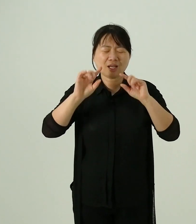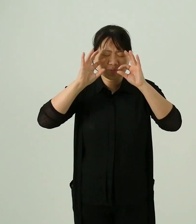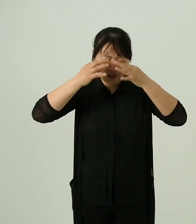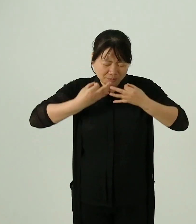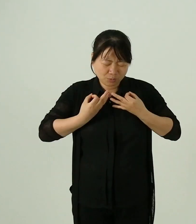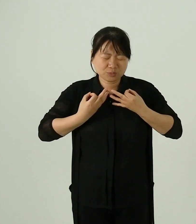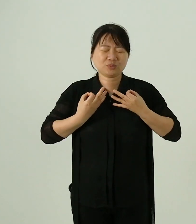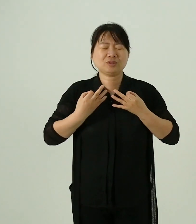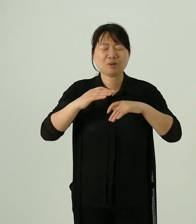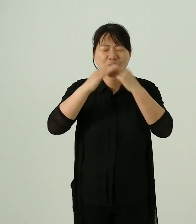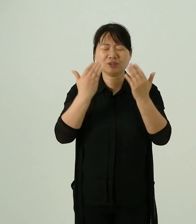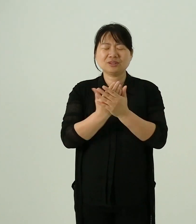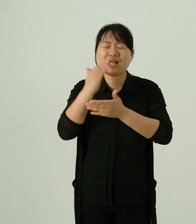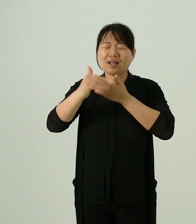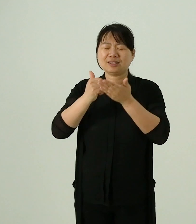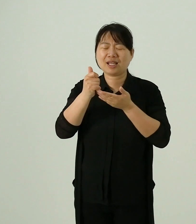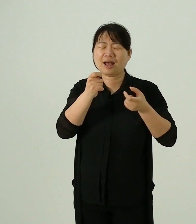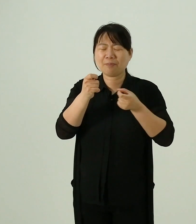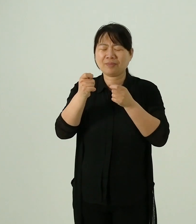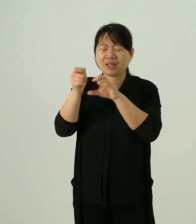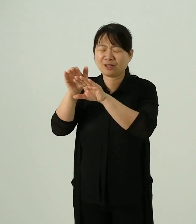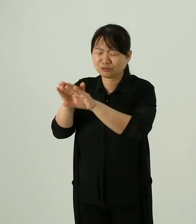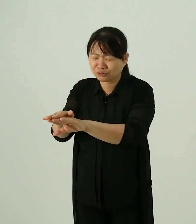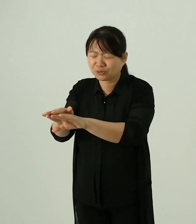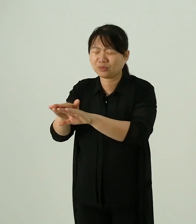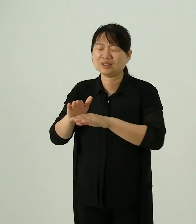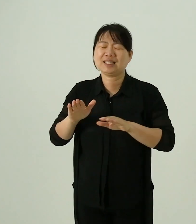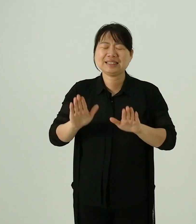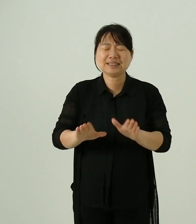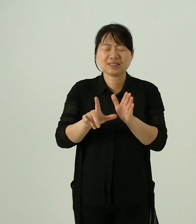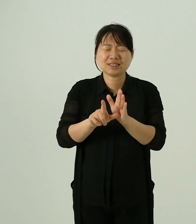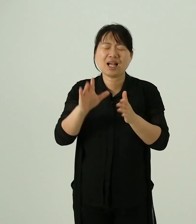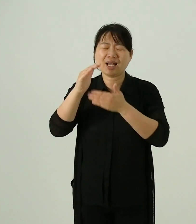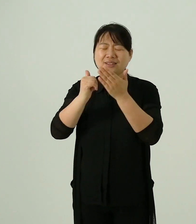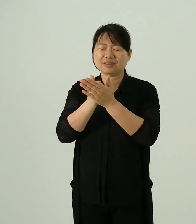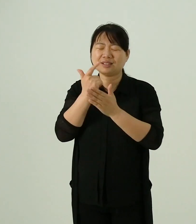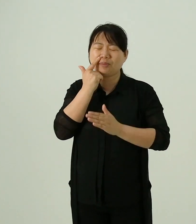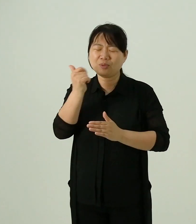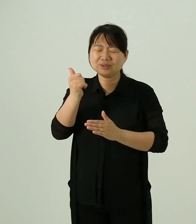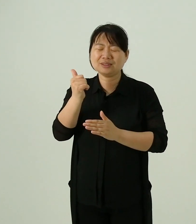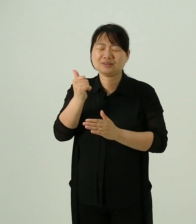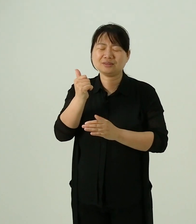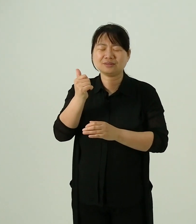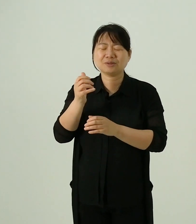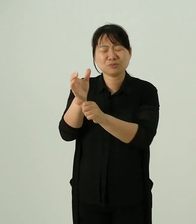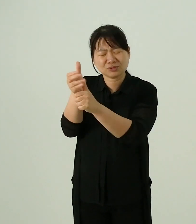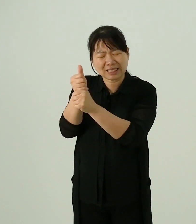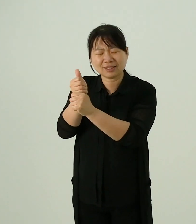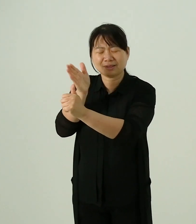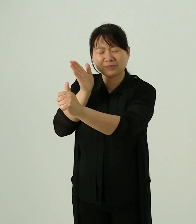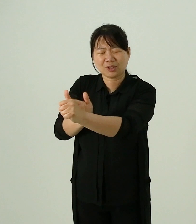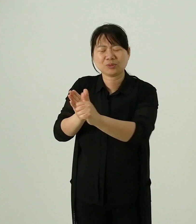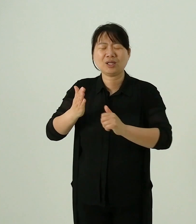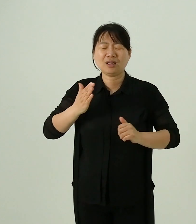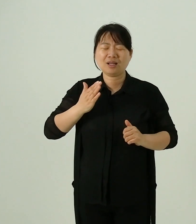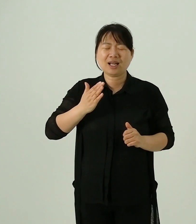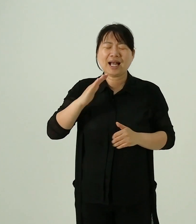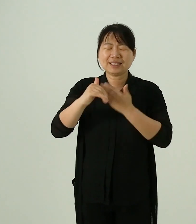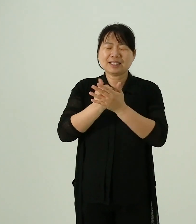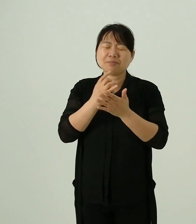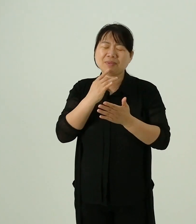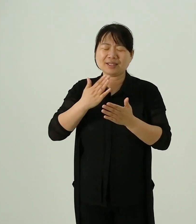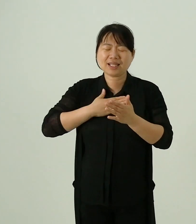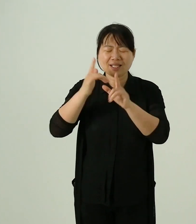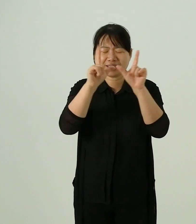아버지 되심을 붙잡는 시간이 되기를 원합니다. 하나님이 내 모든 공고한 삶의 현장이 되시고 현실이 되어